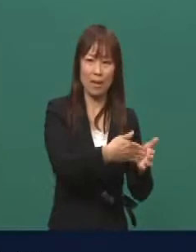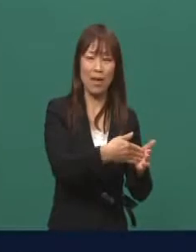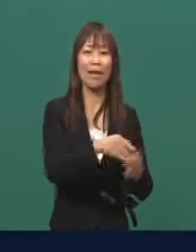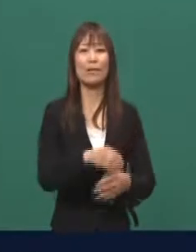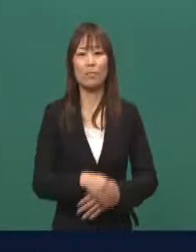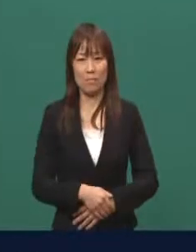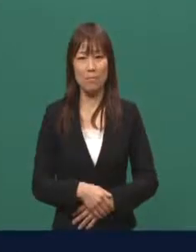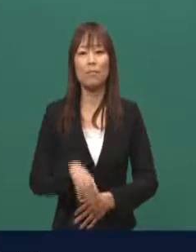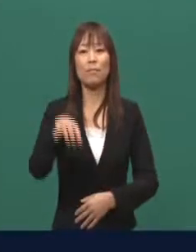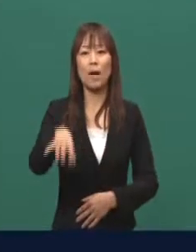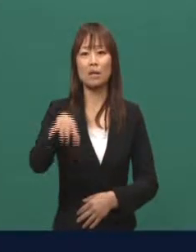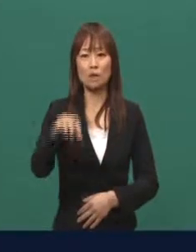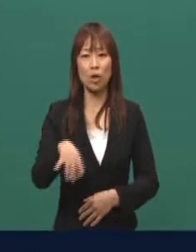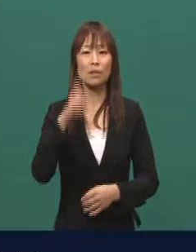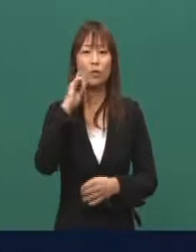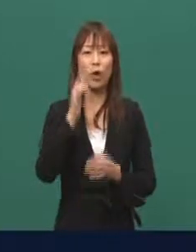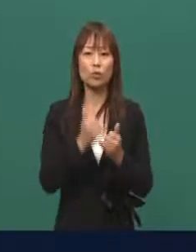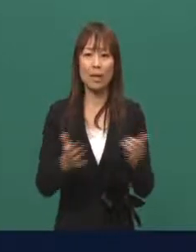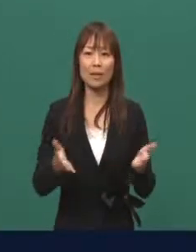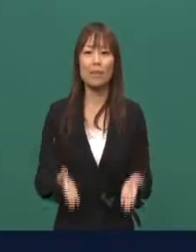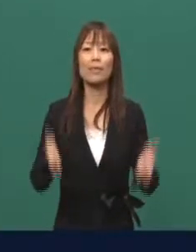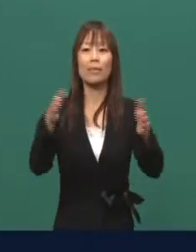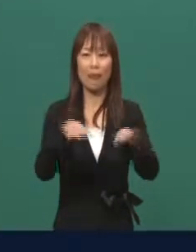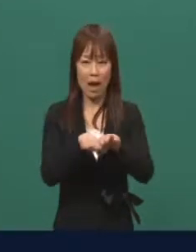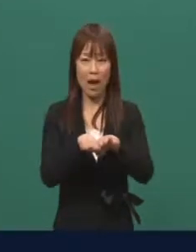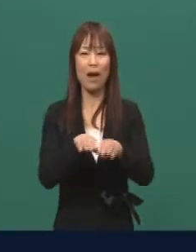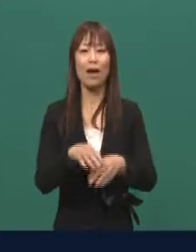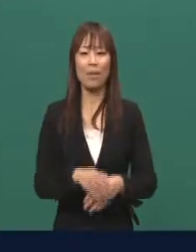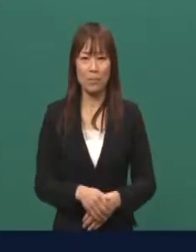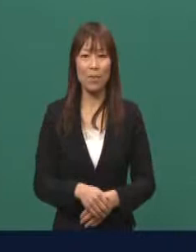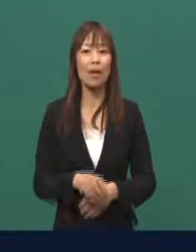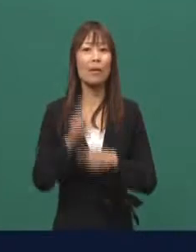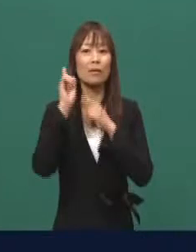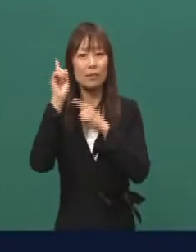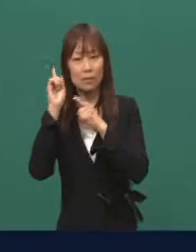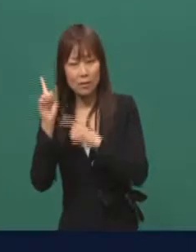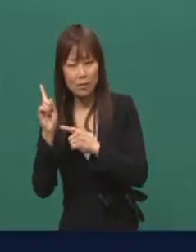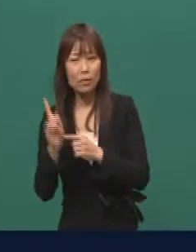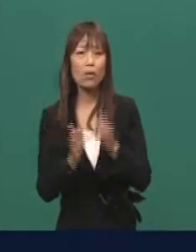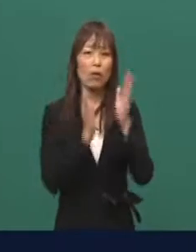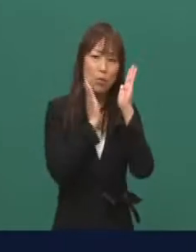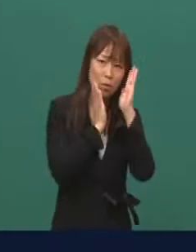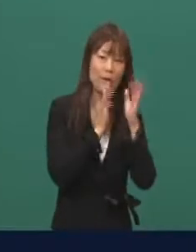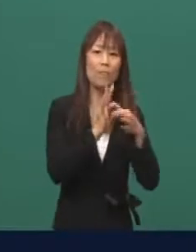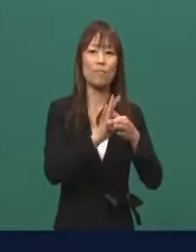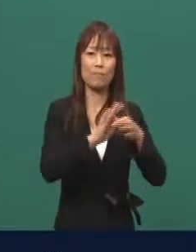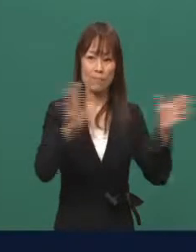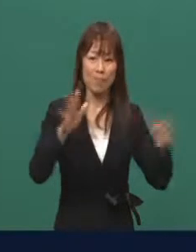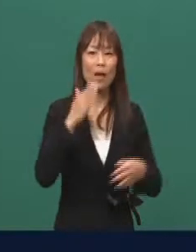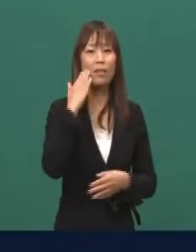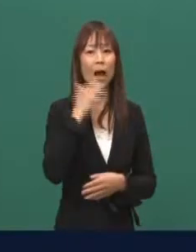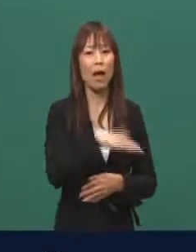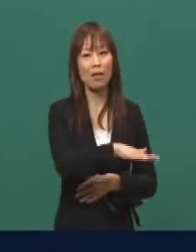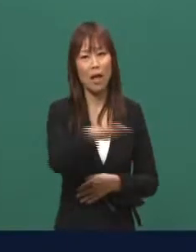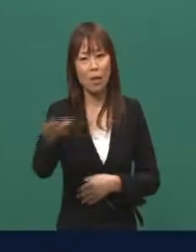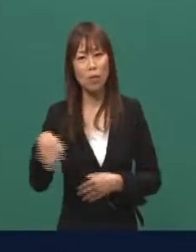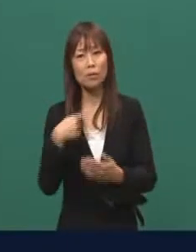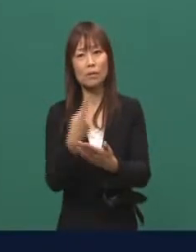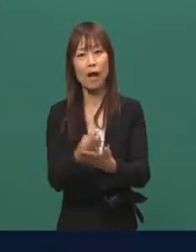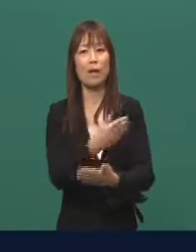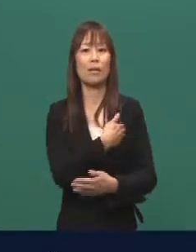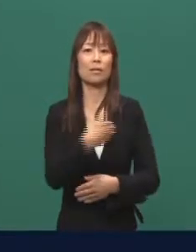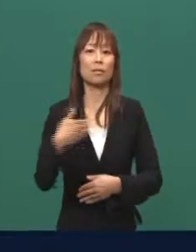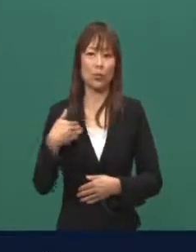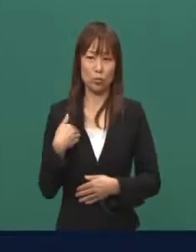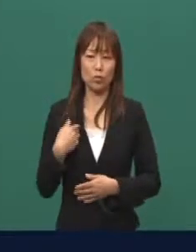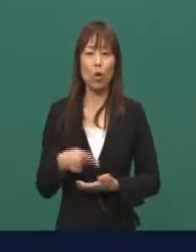方4時、場所は滋賀県立聴覚障害者センターです。聞こえない方、聞こえる方、